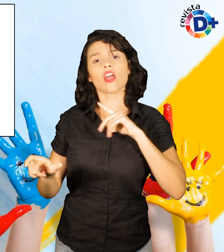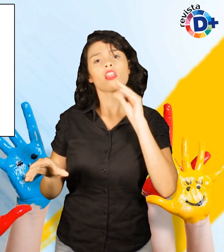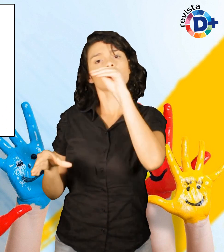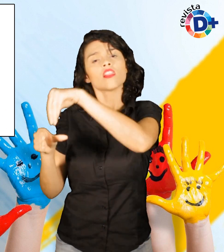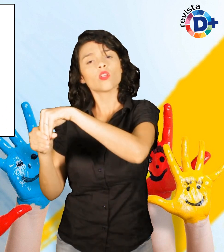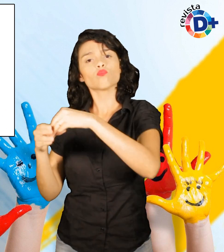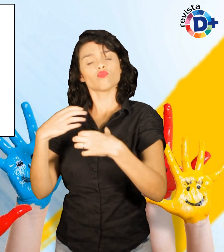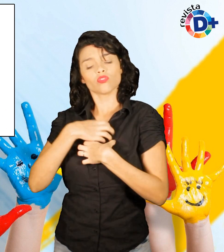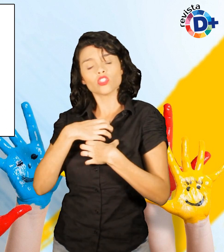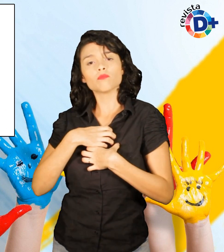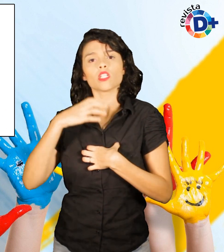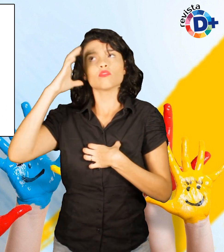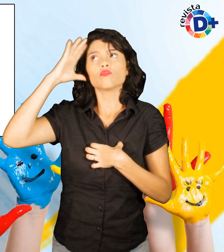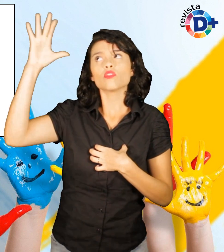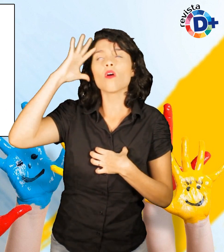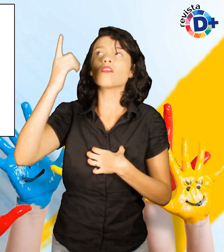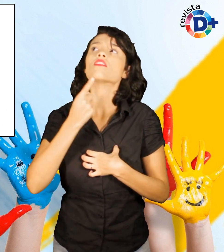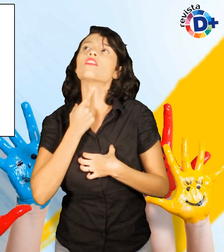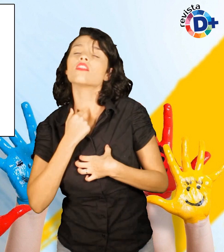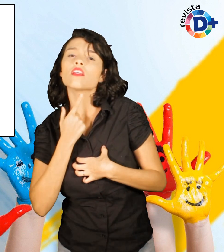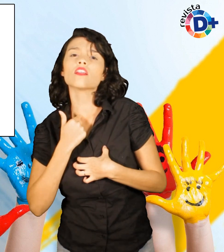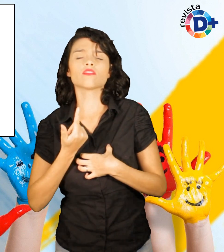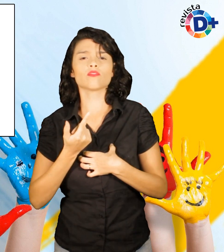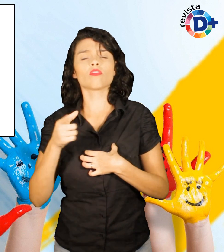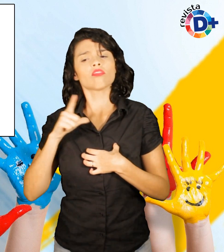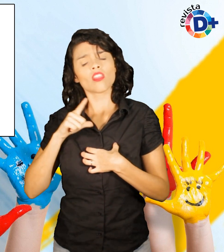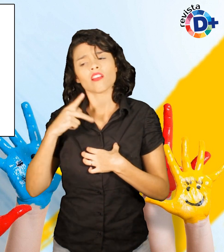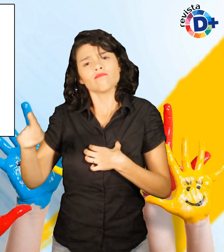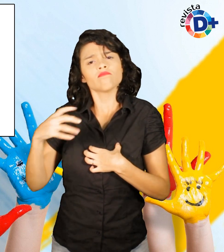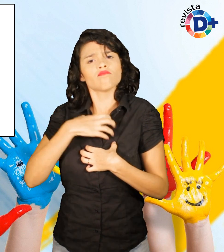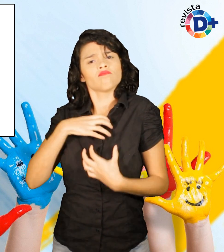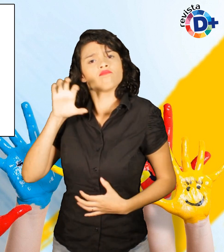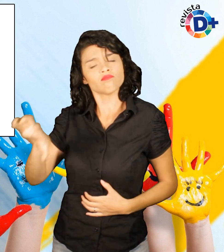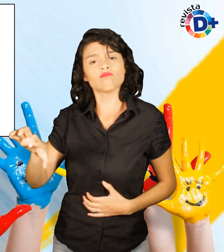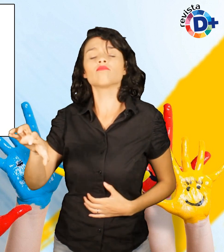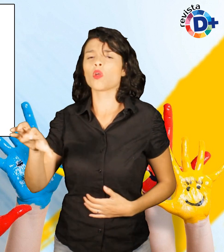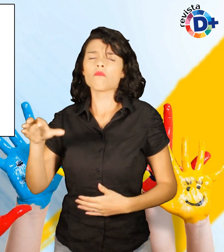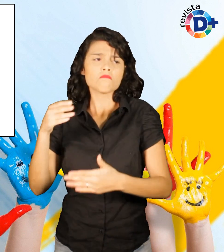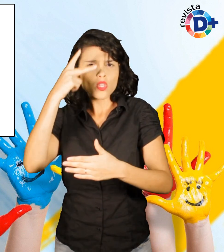sentimentos, desejos, preferências e com seu próprio temperamento, como qualquer ser